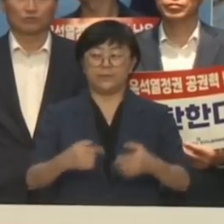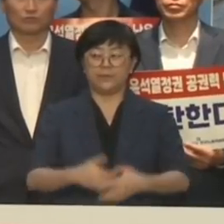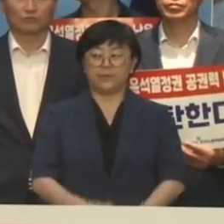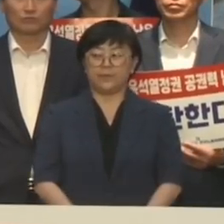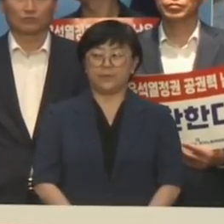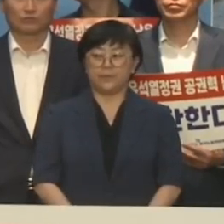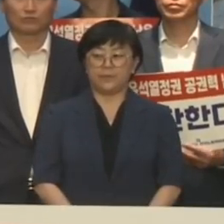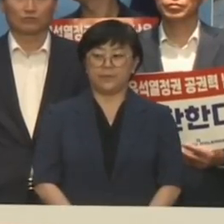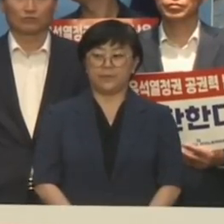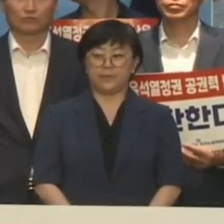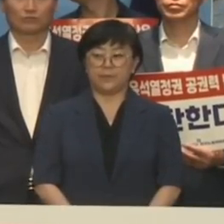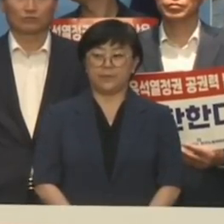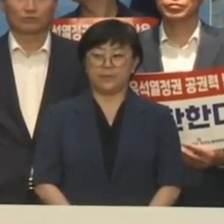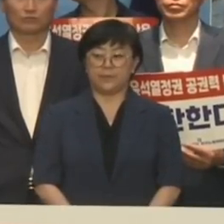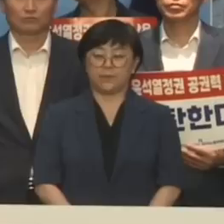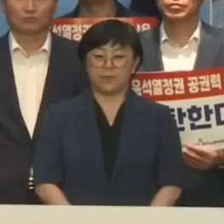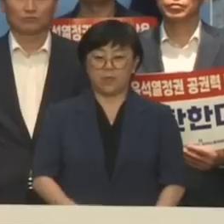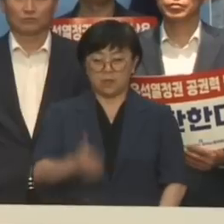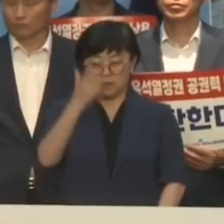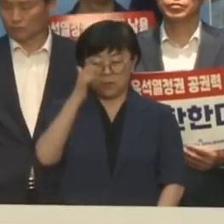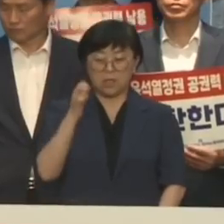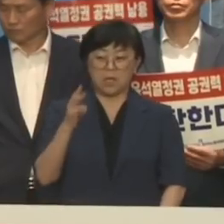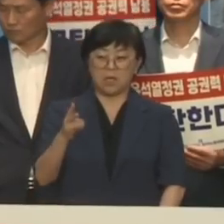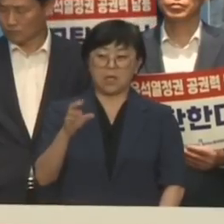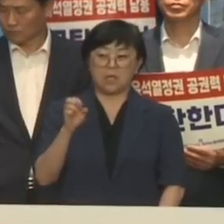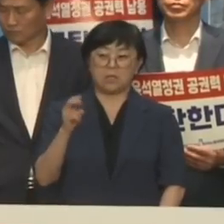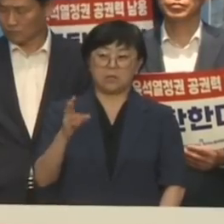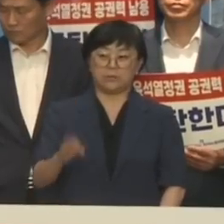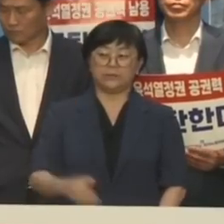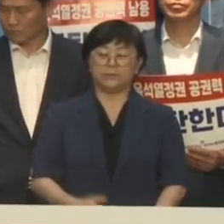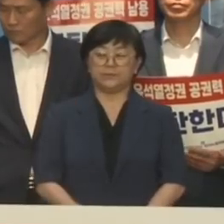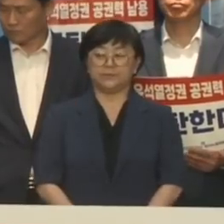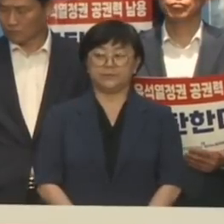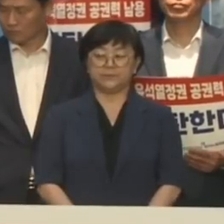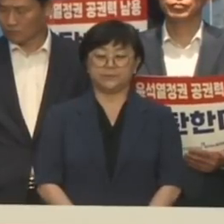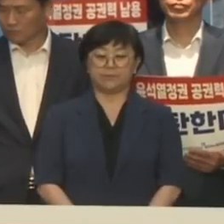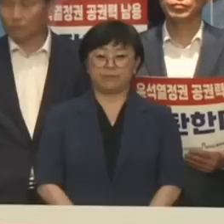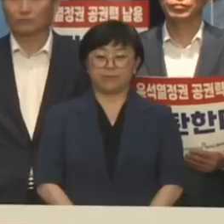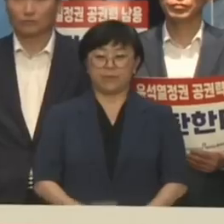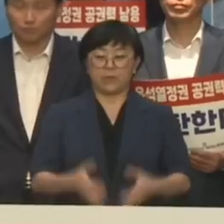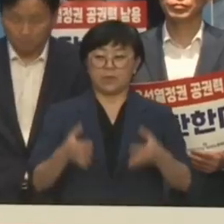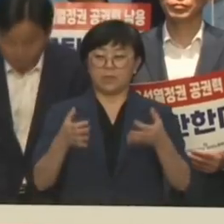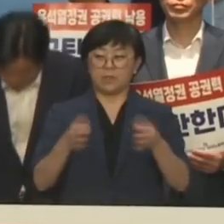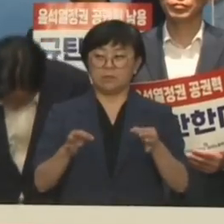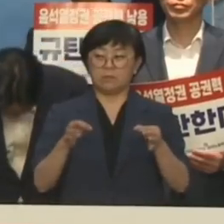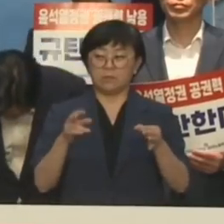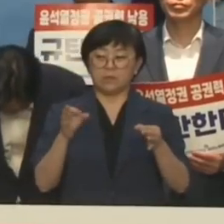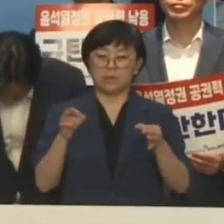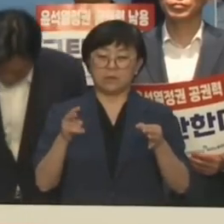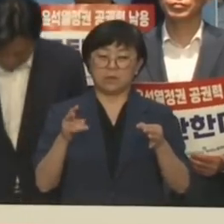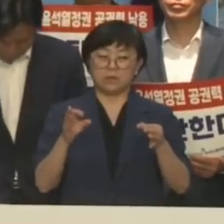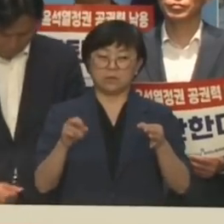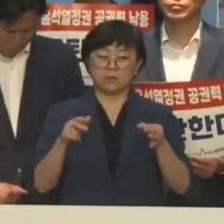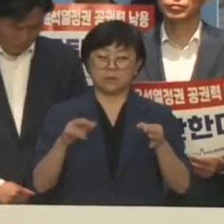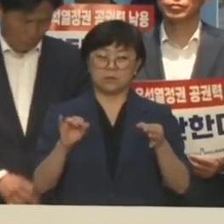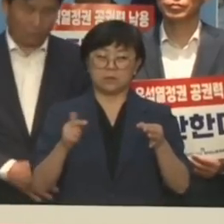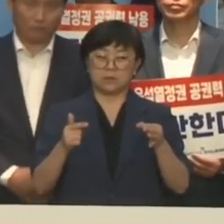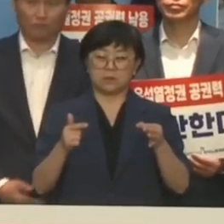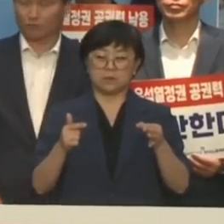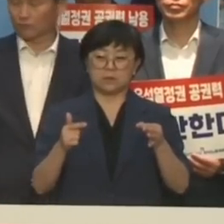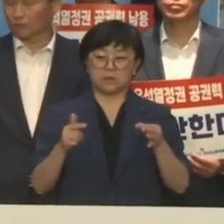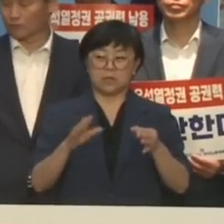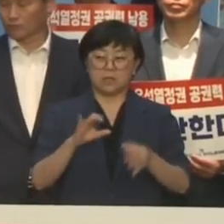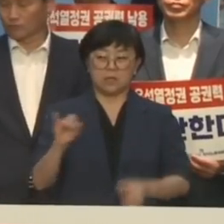네, 맞아 오셨습니까? 네, 최혜영 의원님 오셨습니다. 네, 김영진 의원님 오셨습니다.